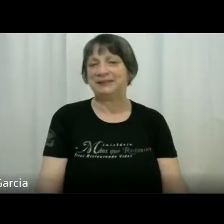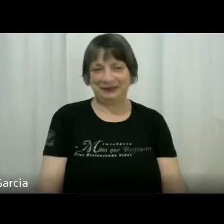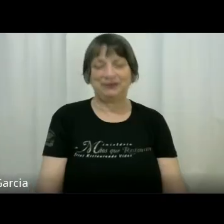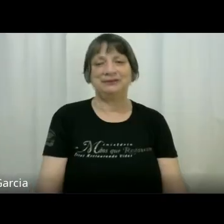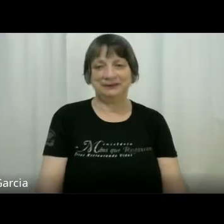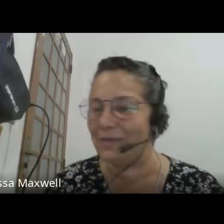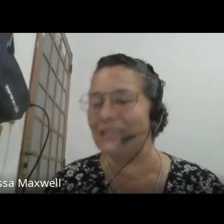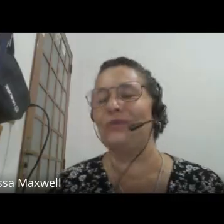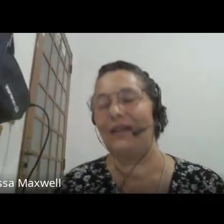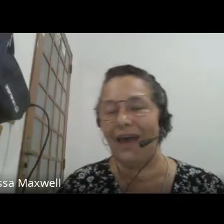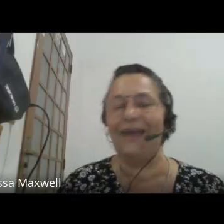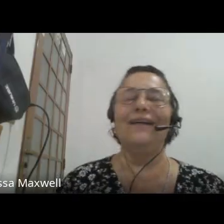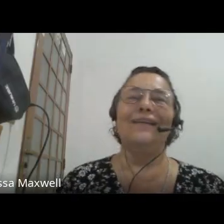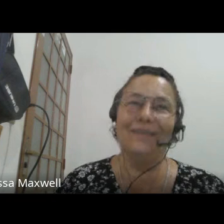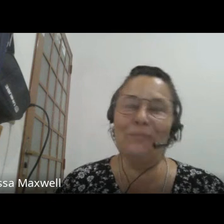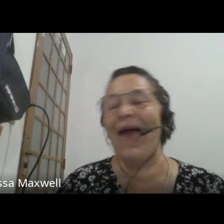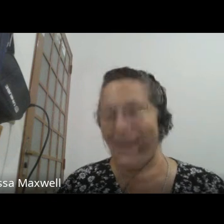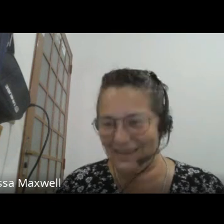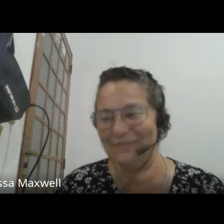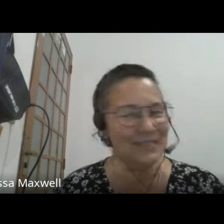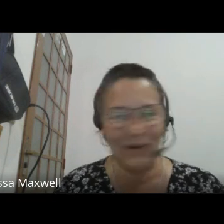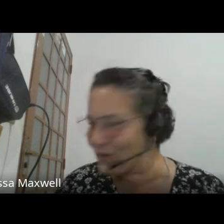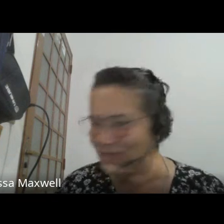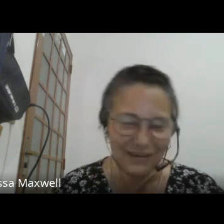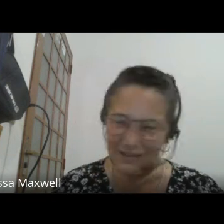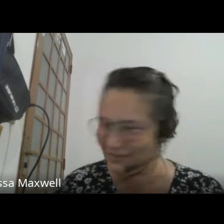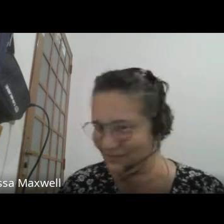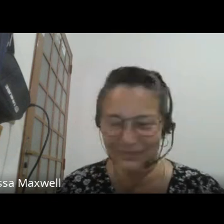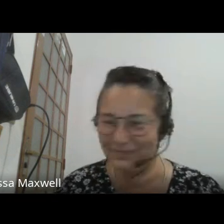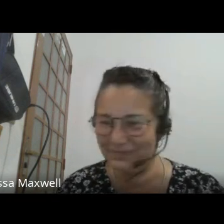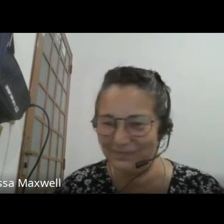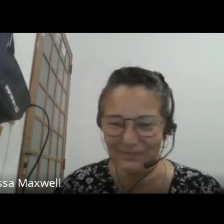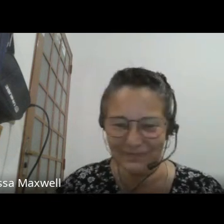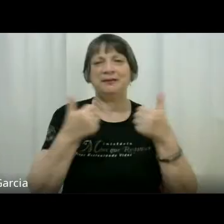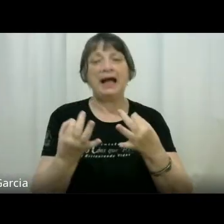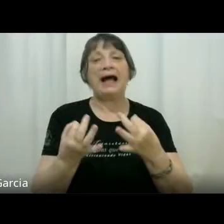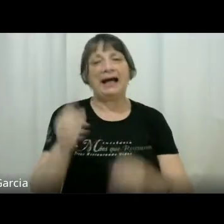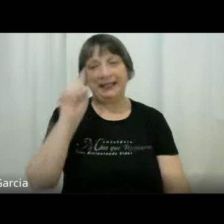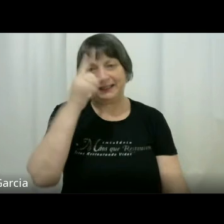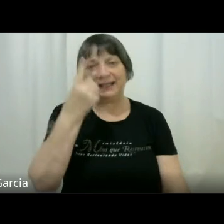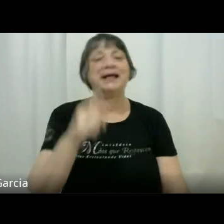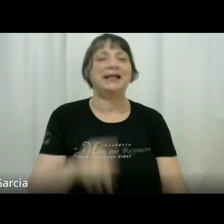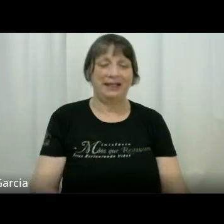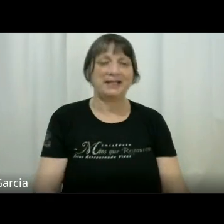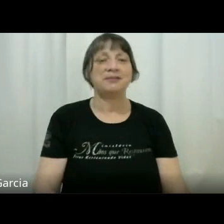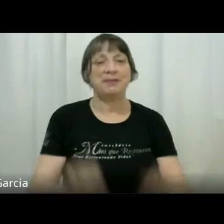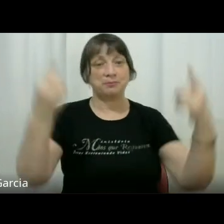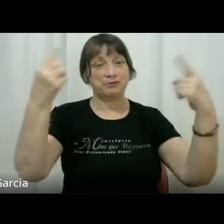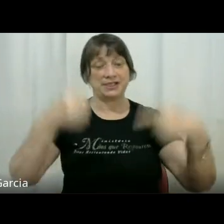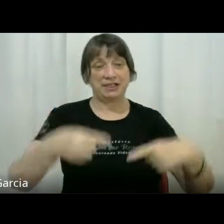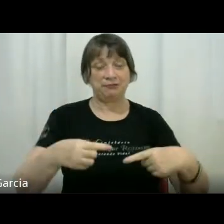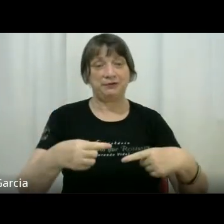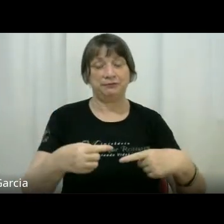Infelizmente, não consegui, mas eu tentei bem, mas não consegui. Perfeito. A ideia era essa